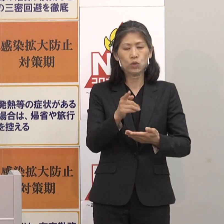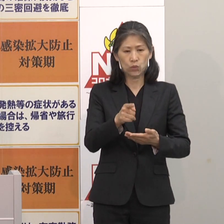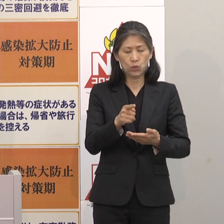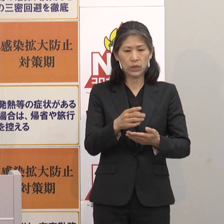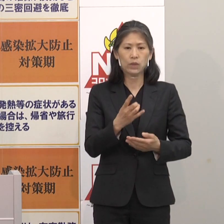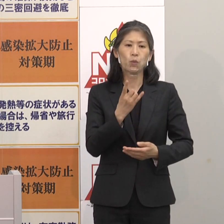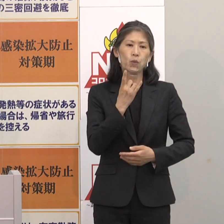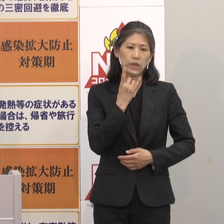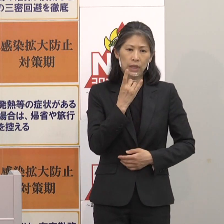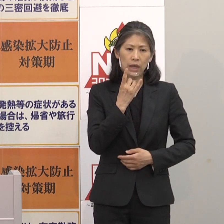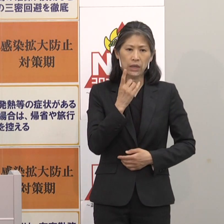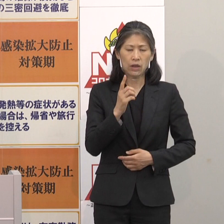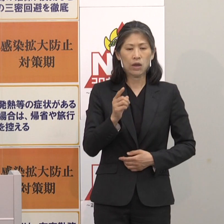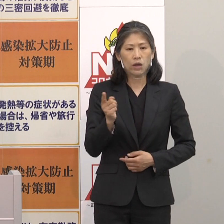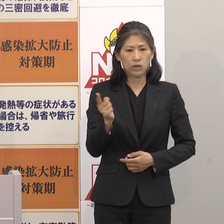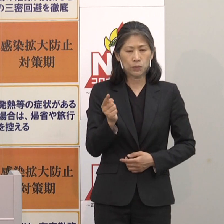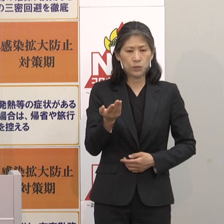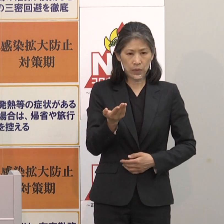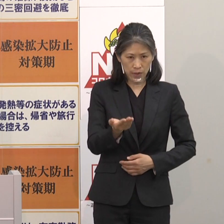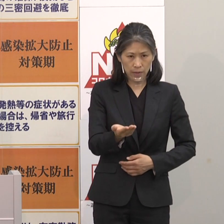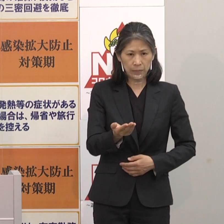か。 はい、やっぱり